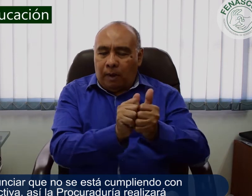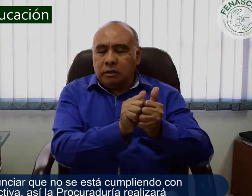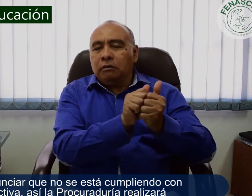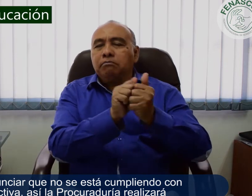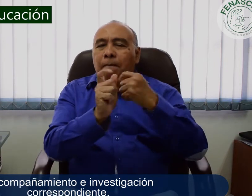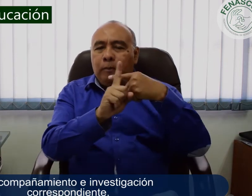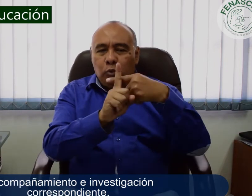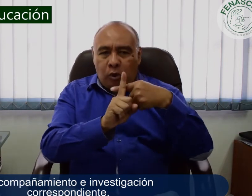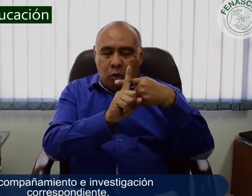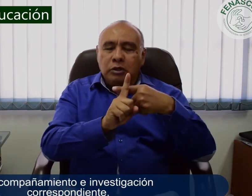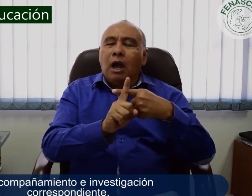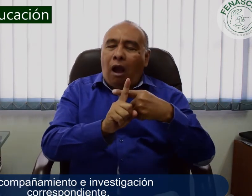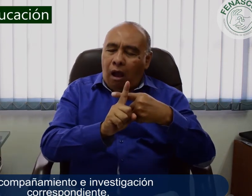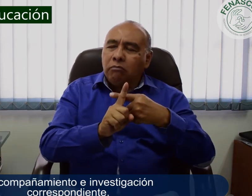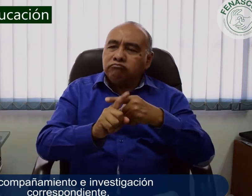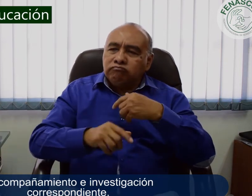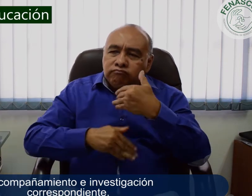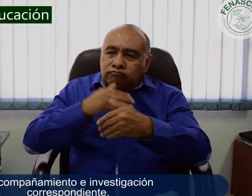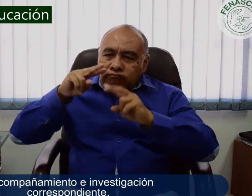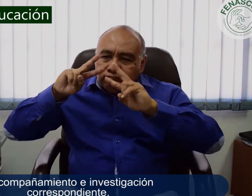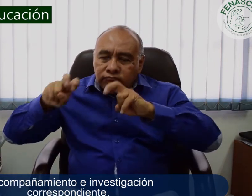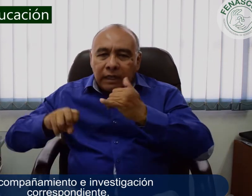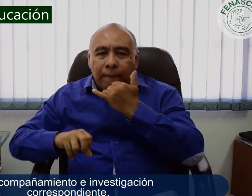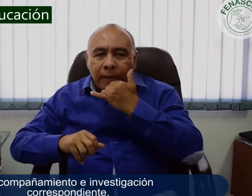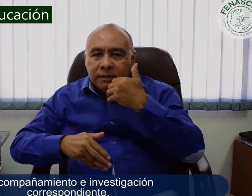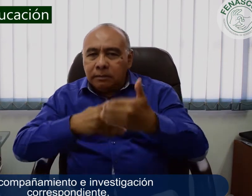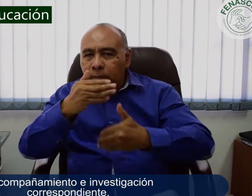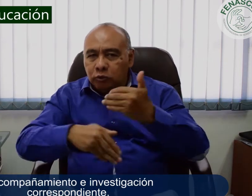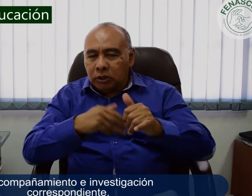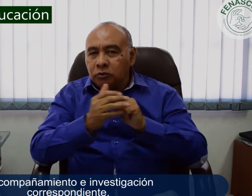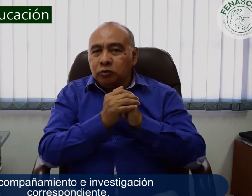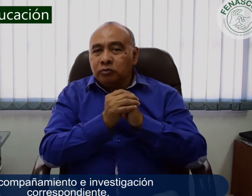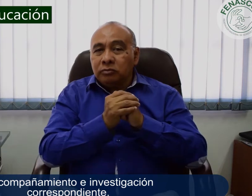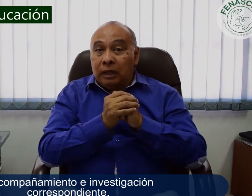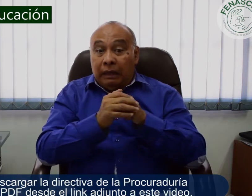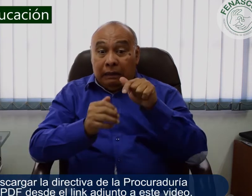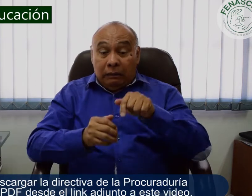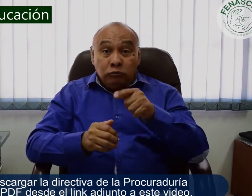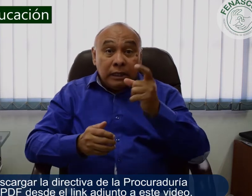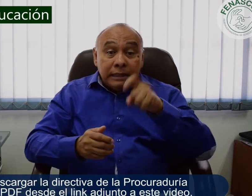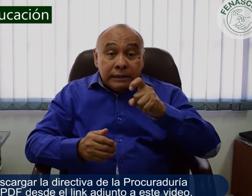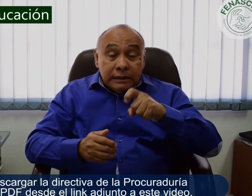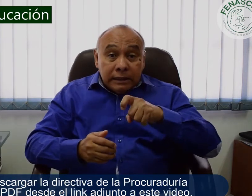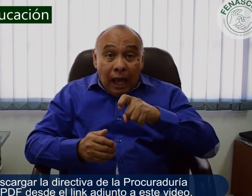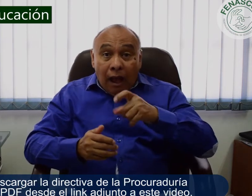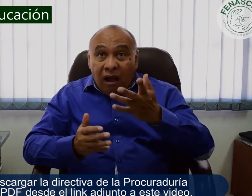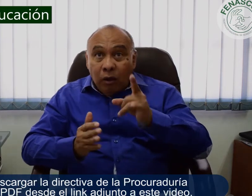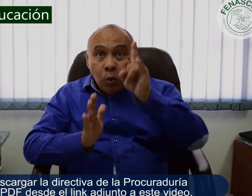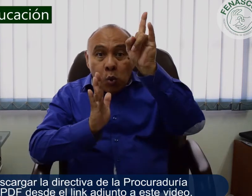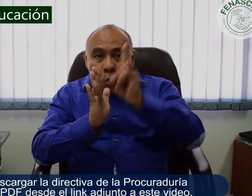Así, la Procuraduría realizará el acompañamiento e investigación correspondiente. Pueden descargar la directiva de la Procuraduría